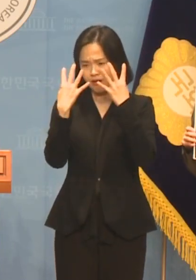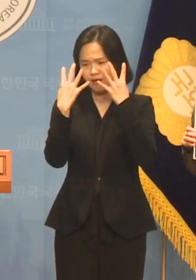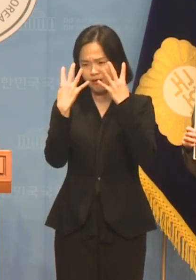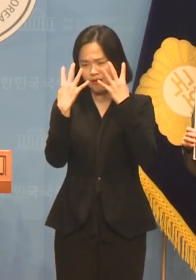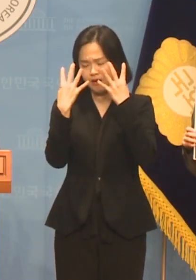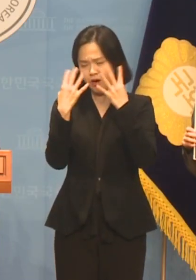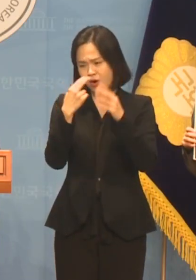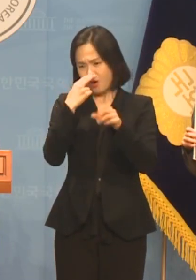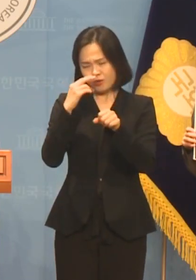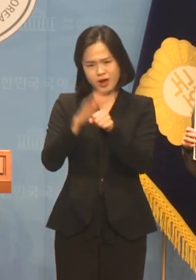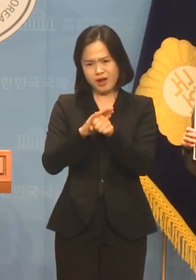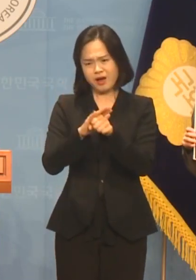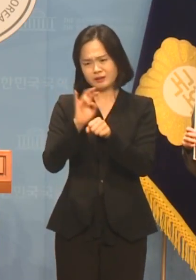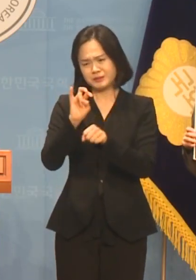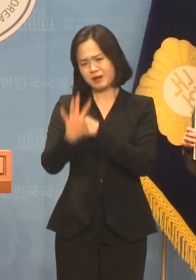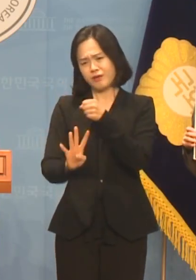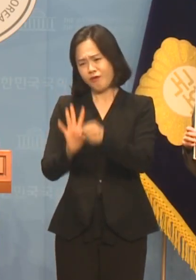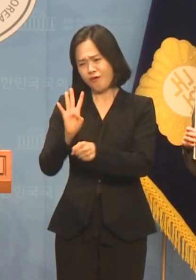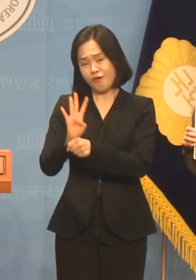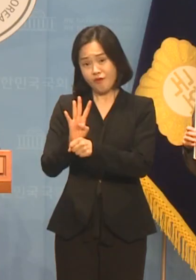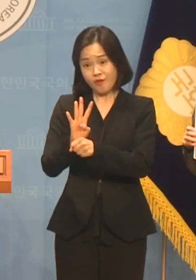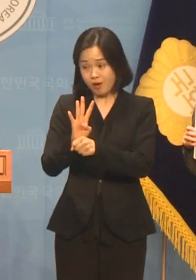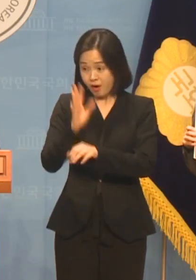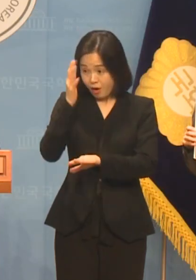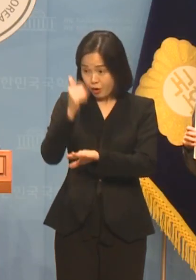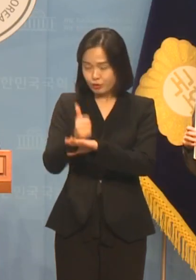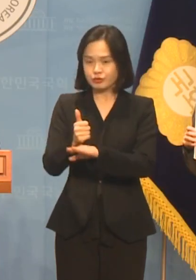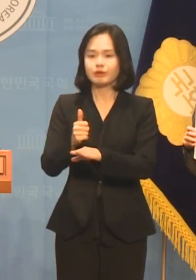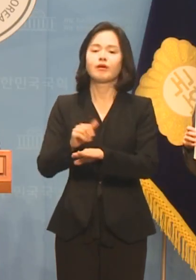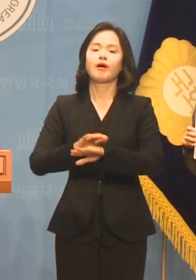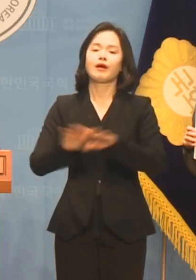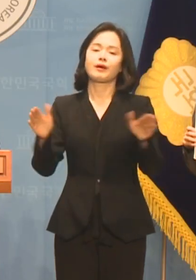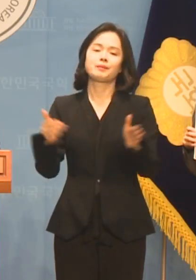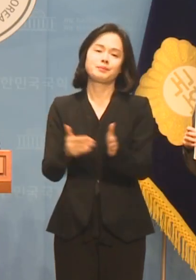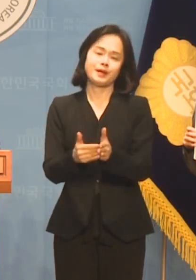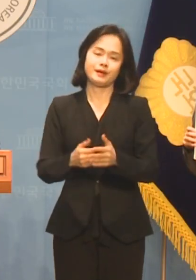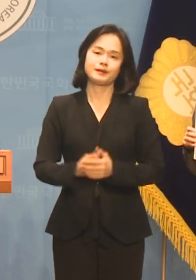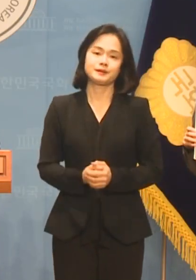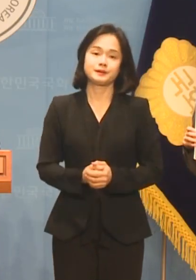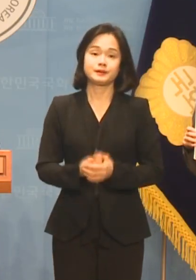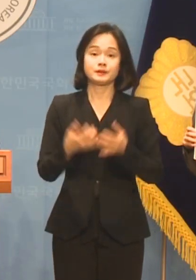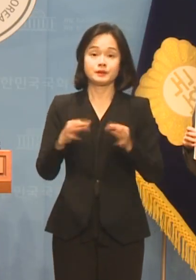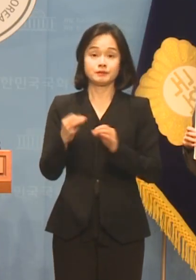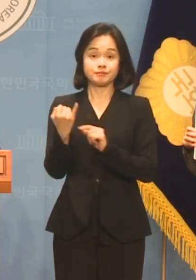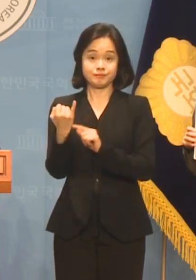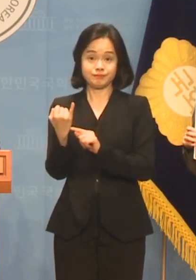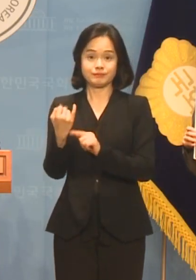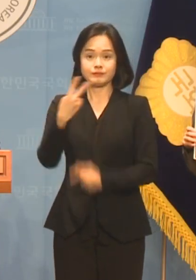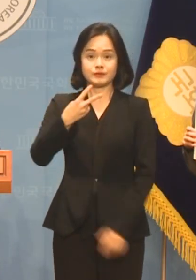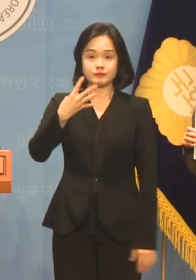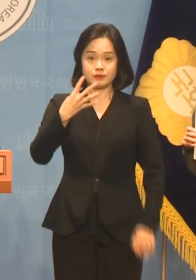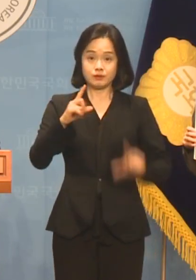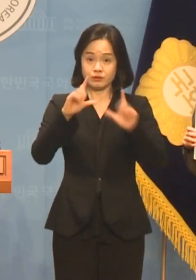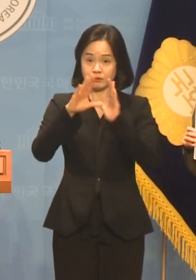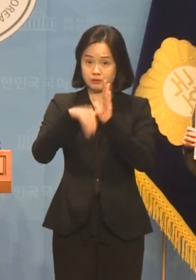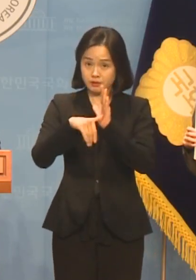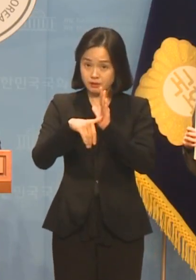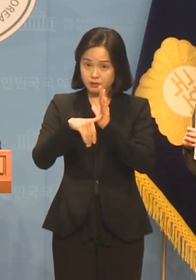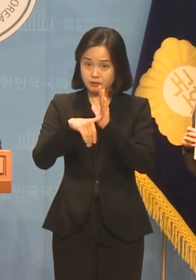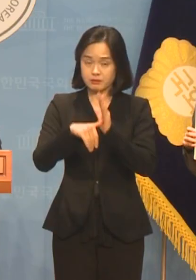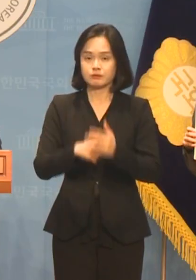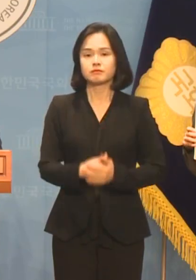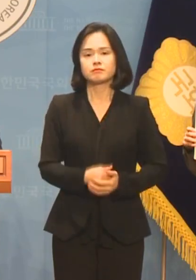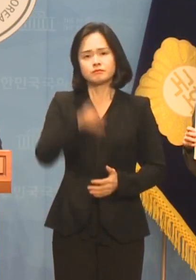드립니다. 2000년 3월 당시 수사 과정에서 김신혜 씨는 경찰의 협박과 동생이 아버지를 죽였다는